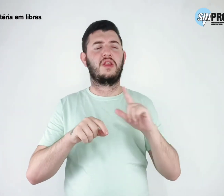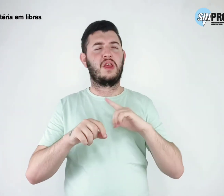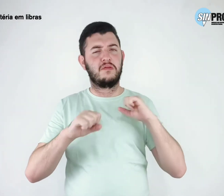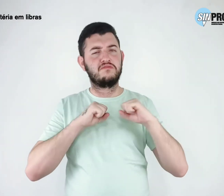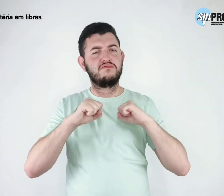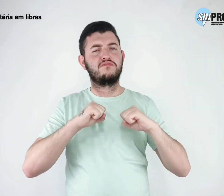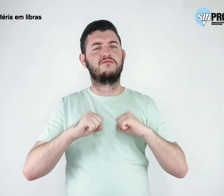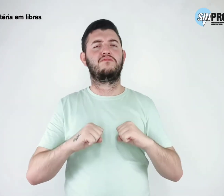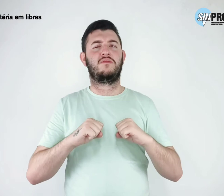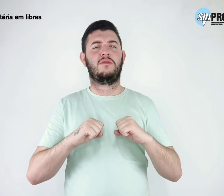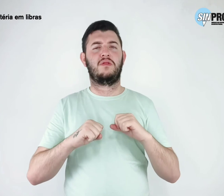os processos